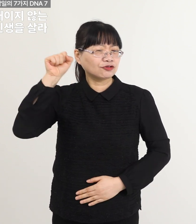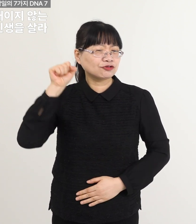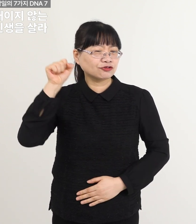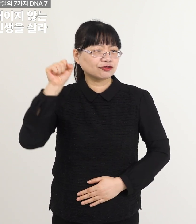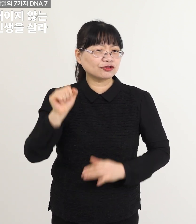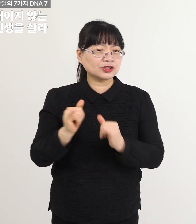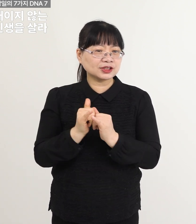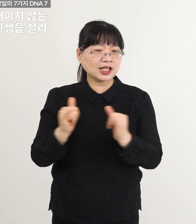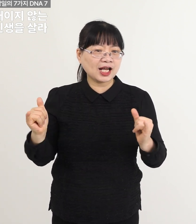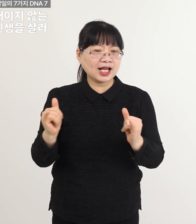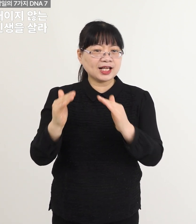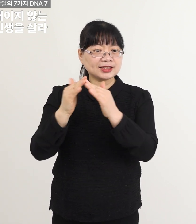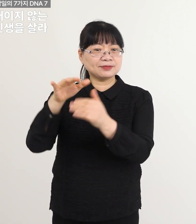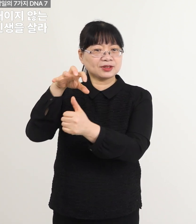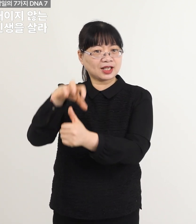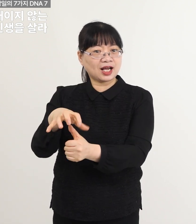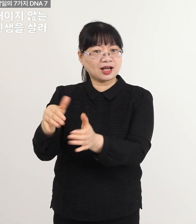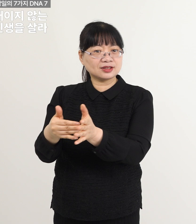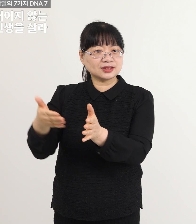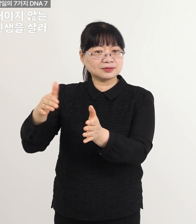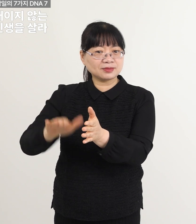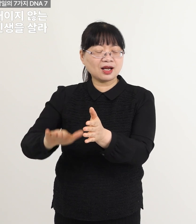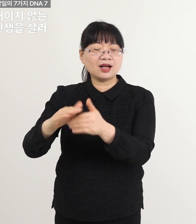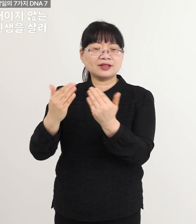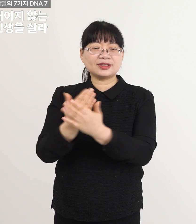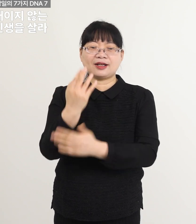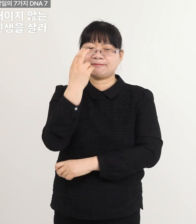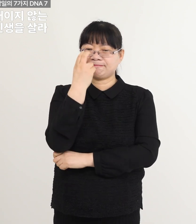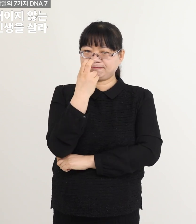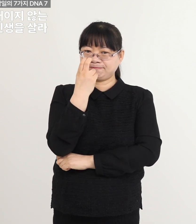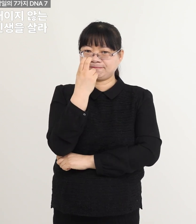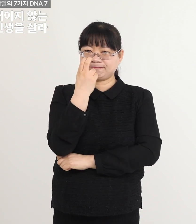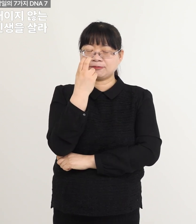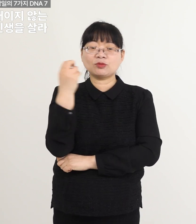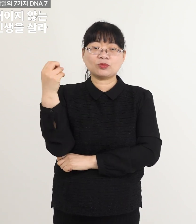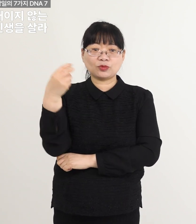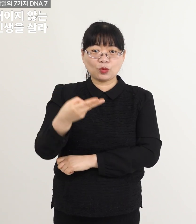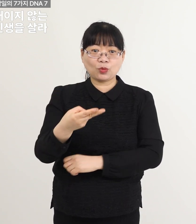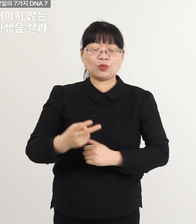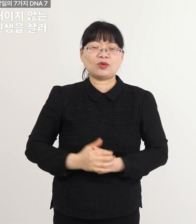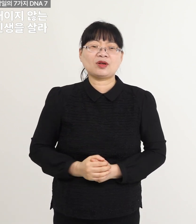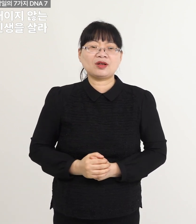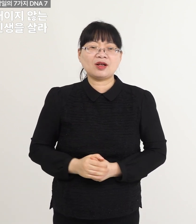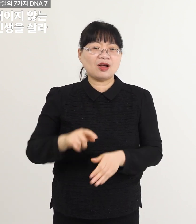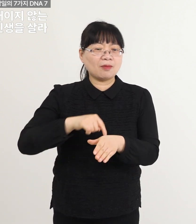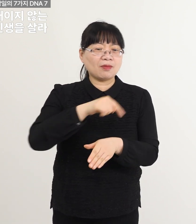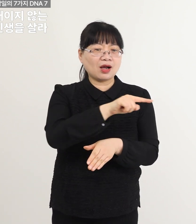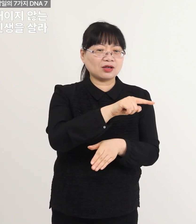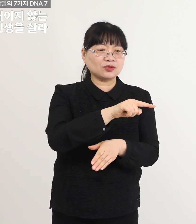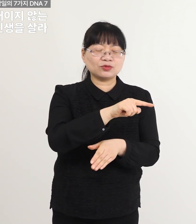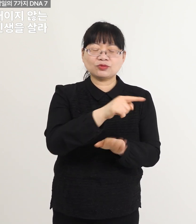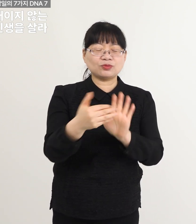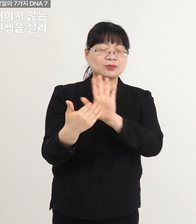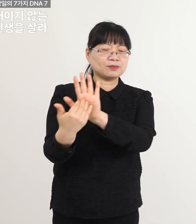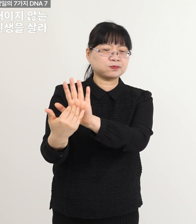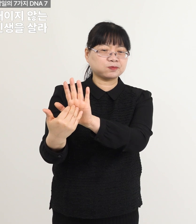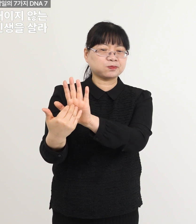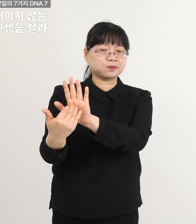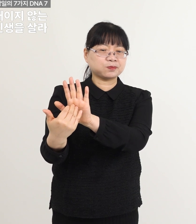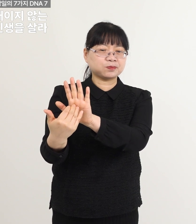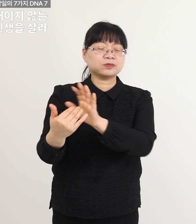집에는 가두되 그 옆에 다 지켜요. 그리고 밖으로 못 나오게 합니다.